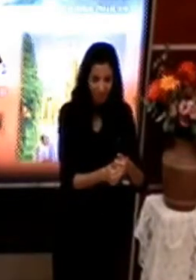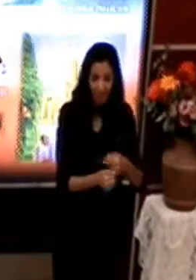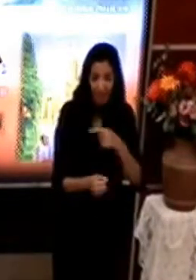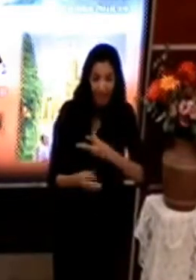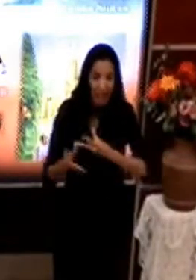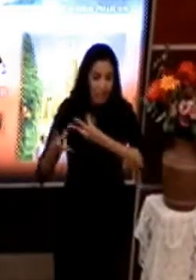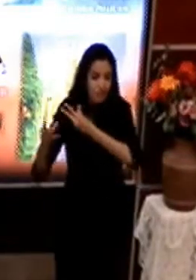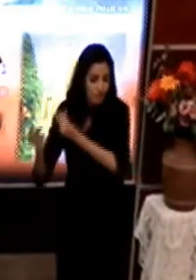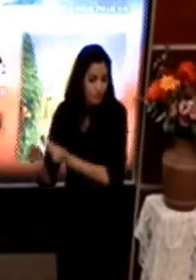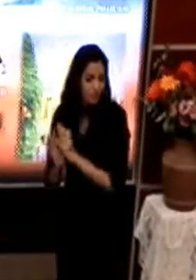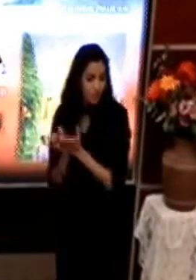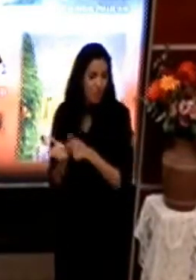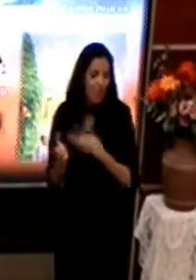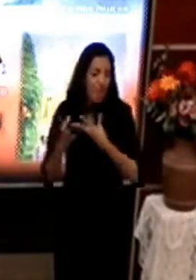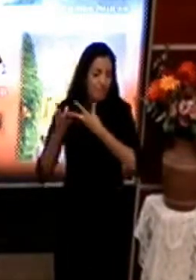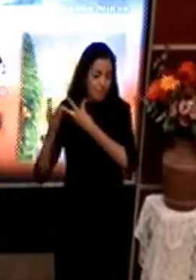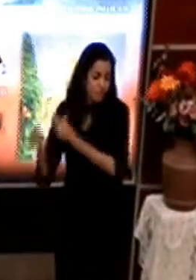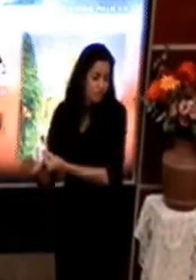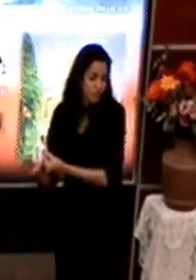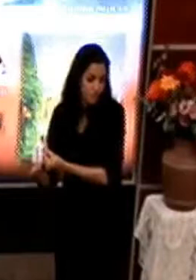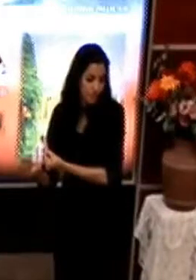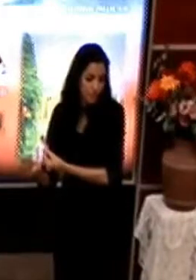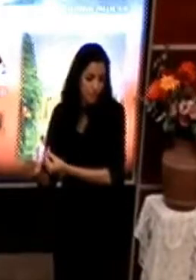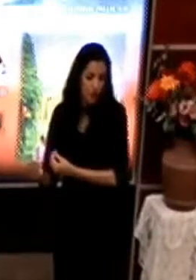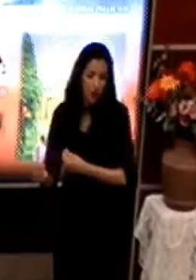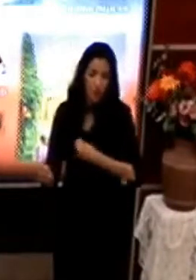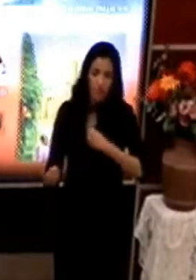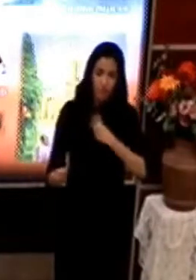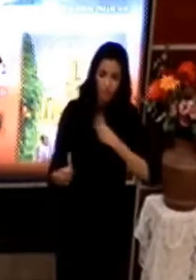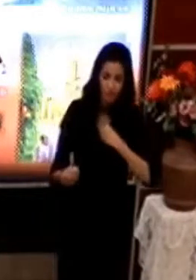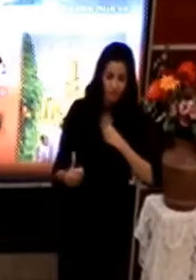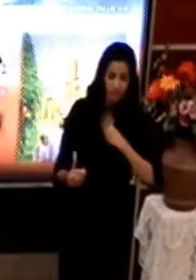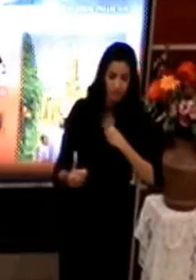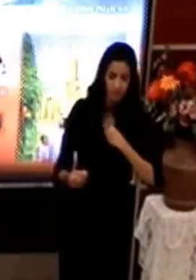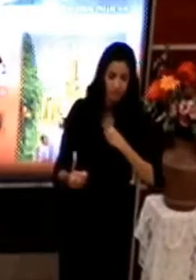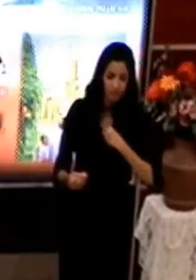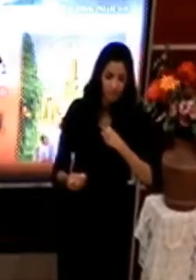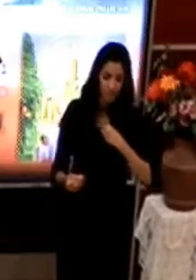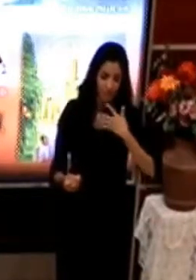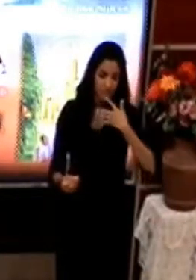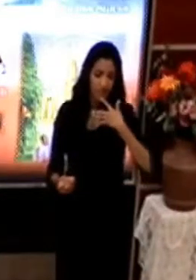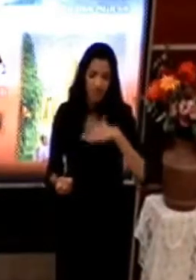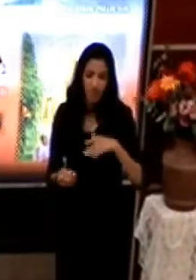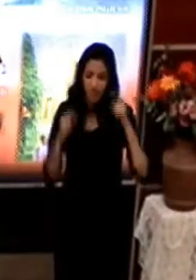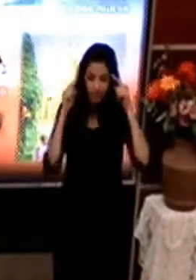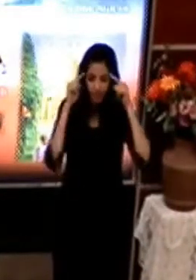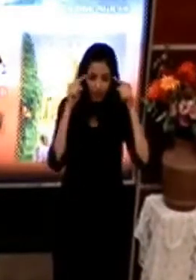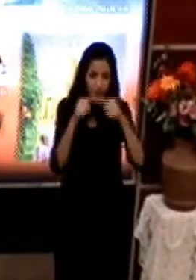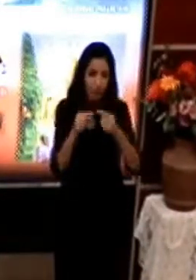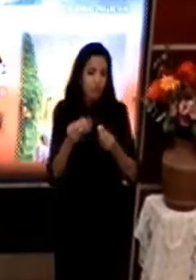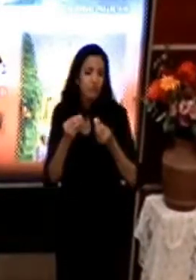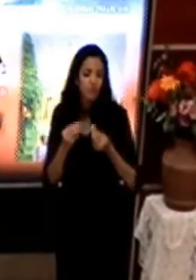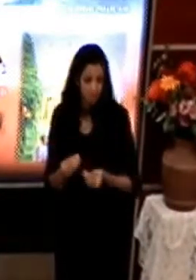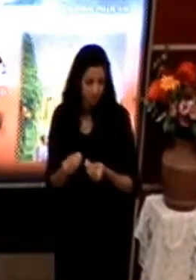llevó realmente a tener una convicción de lo que quería. A pesar de,